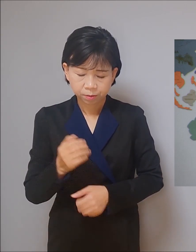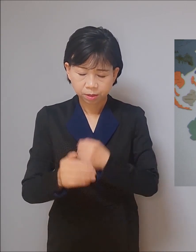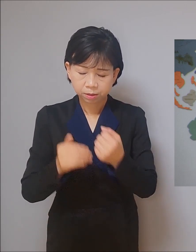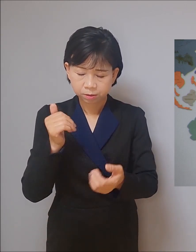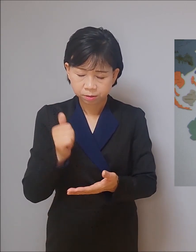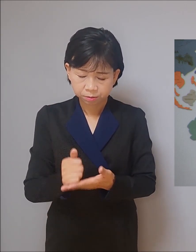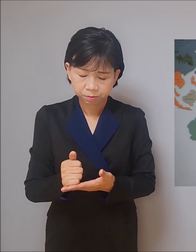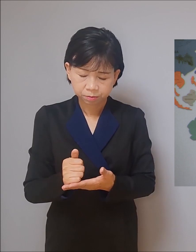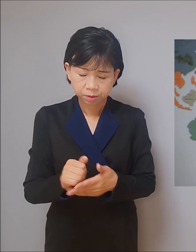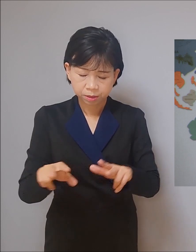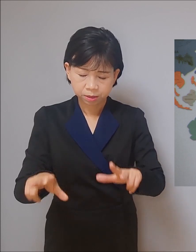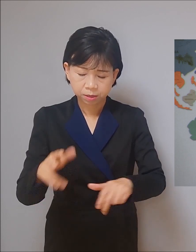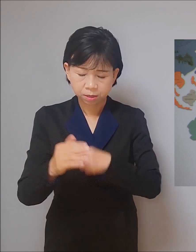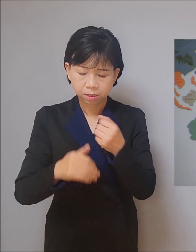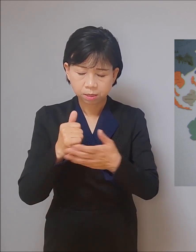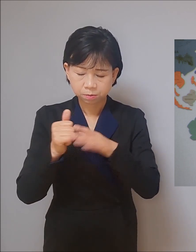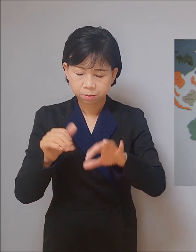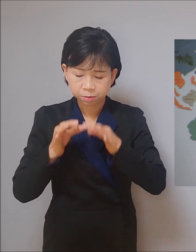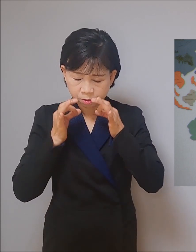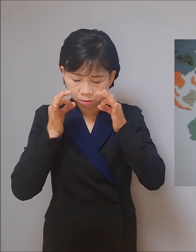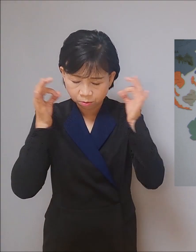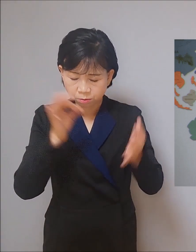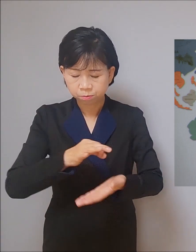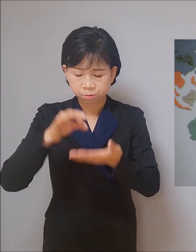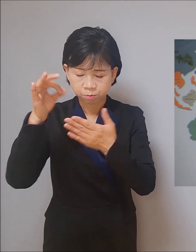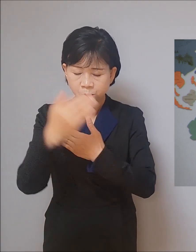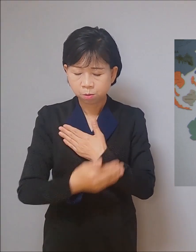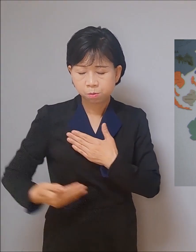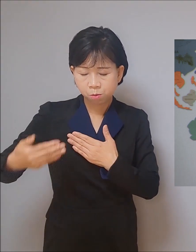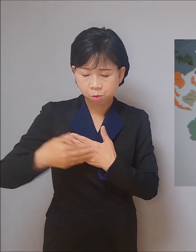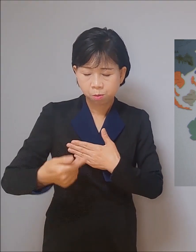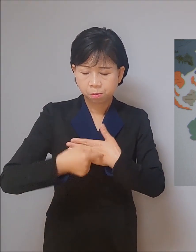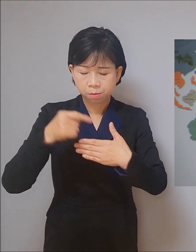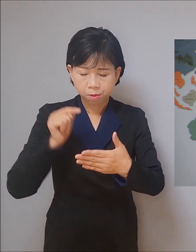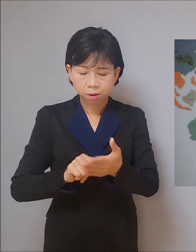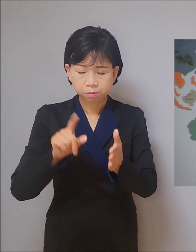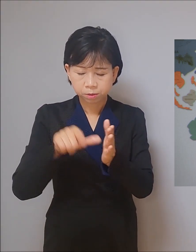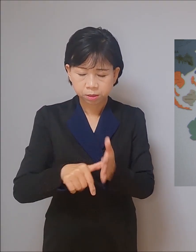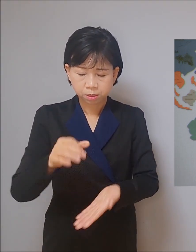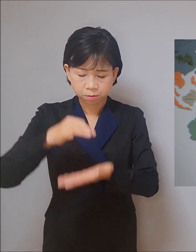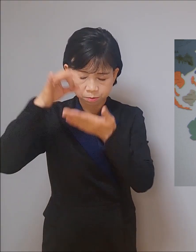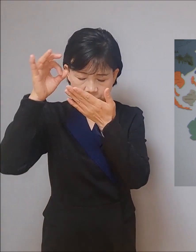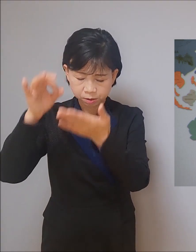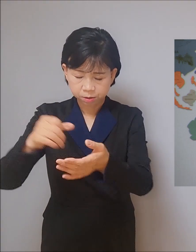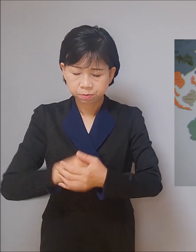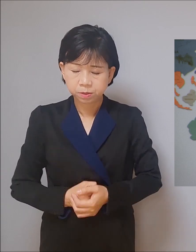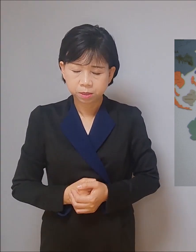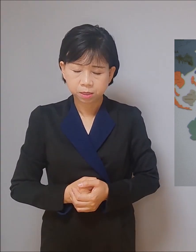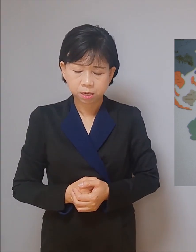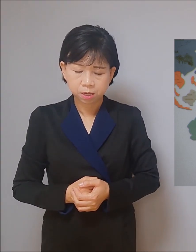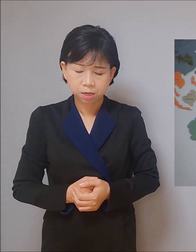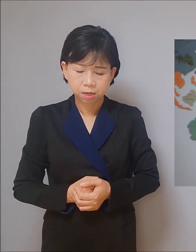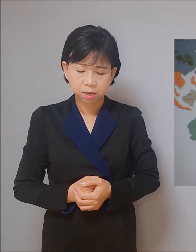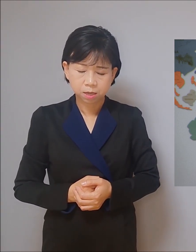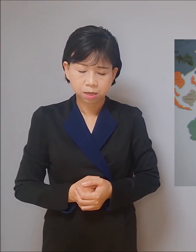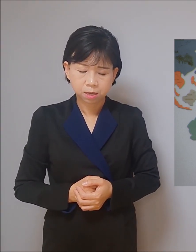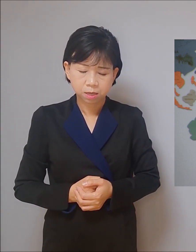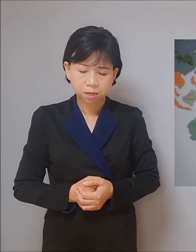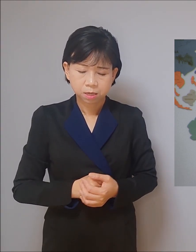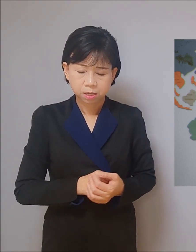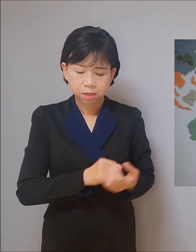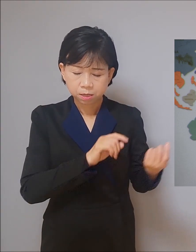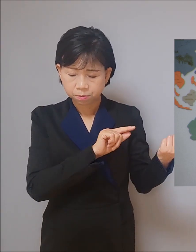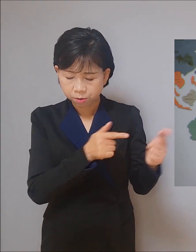하나님, 이 시간 하나님 앞에 정성을 모두 몸드리고 마음드리고 시간드리며 예물로 올려드립니다. 각종 예물로